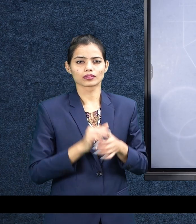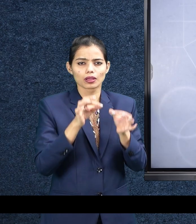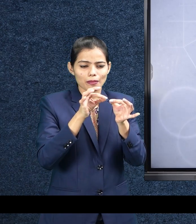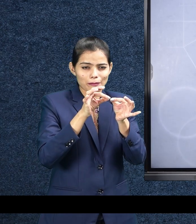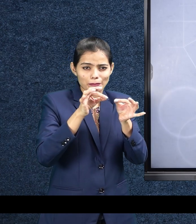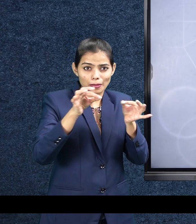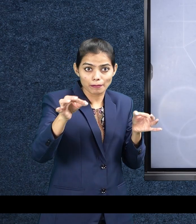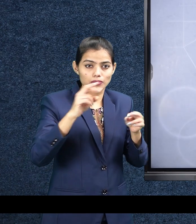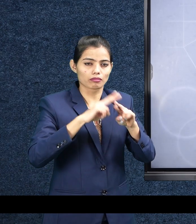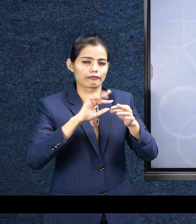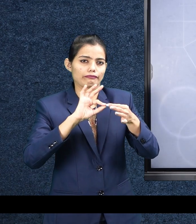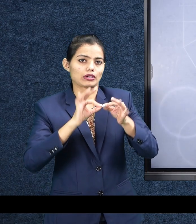தூர சூத்திரம்,